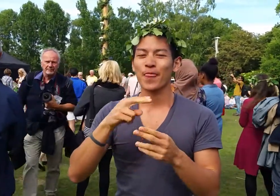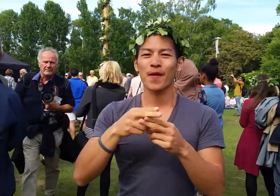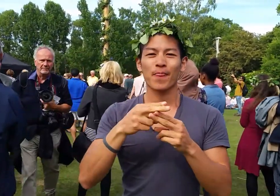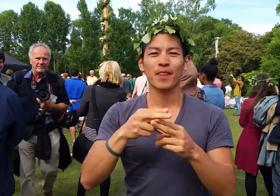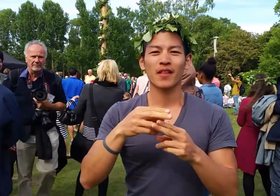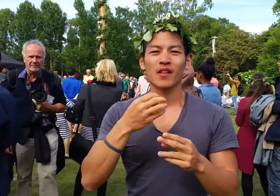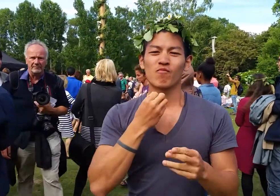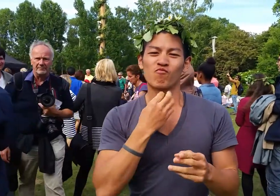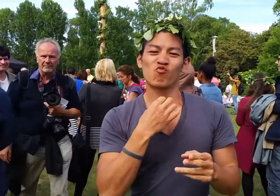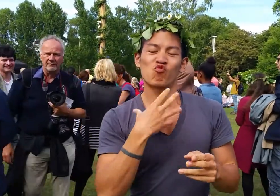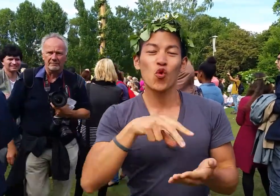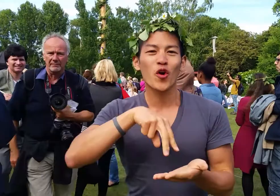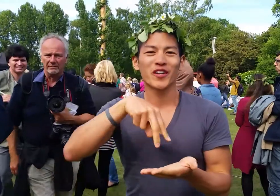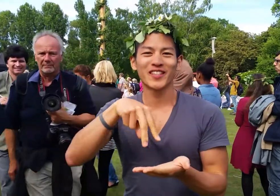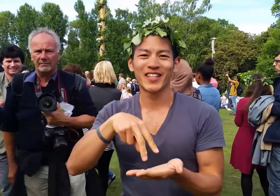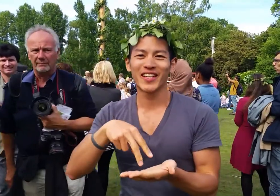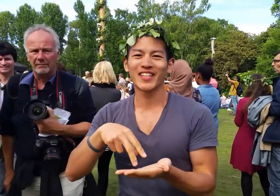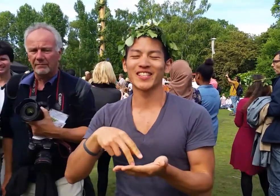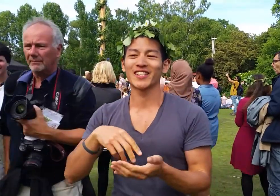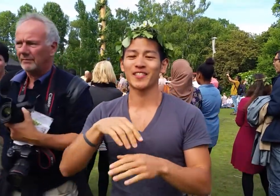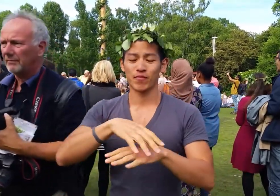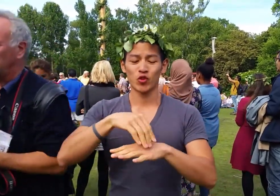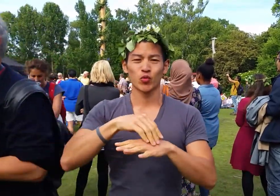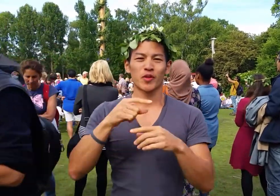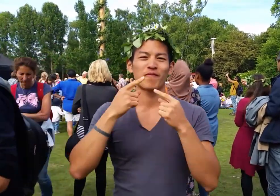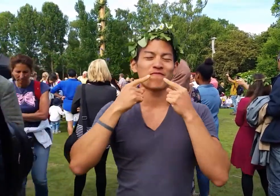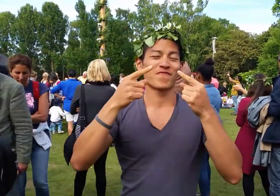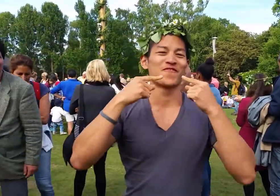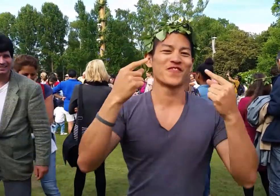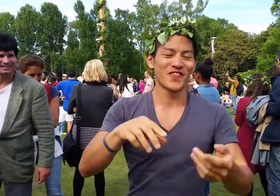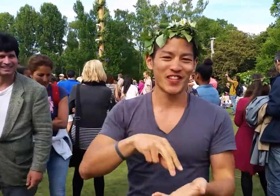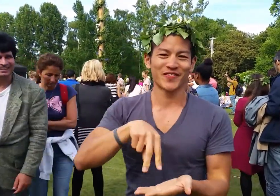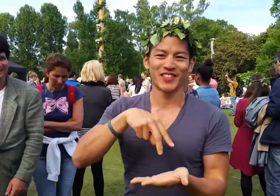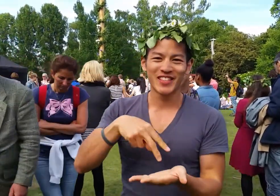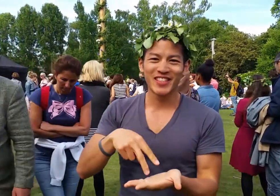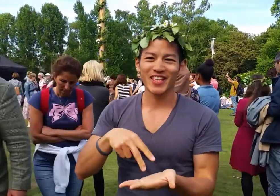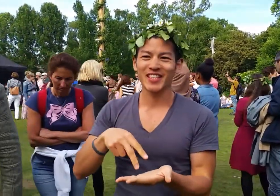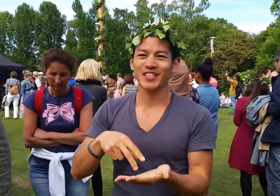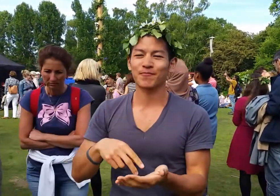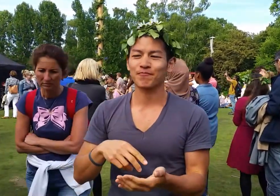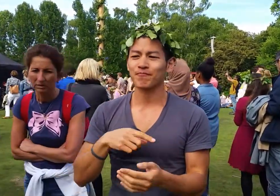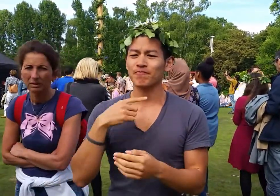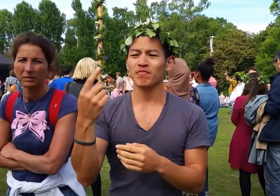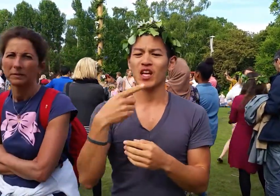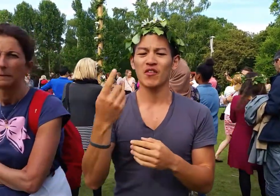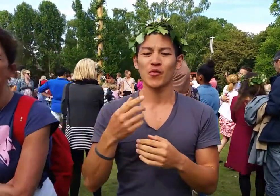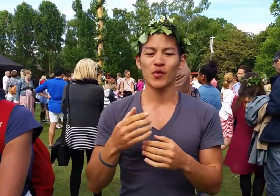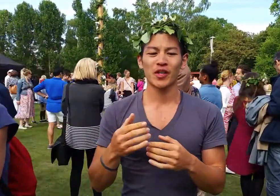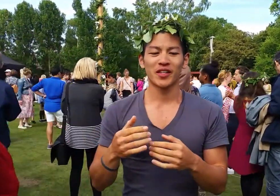om jag har hennes hjärta sakta slå.